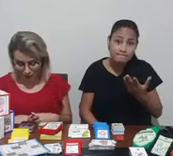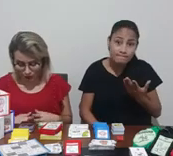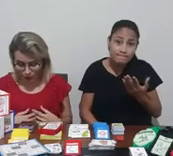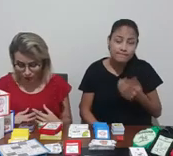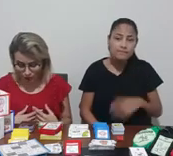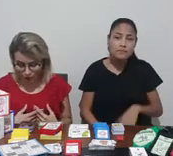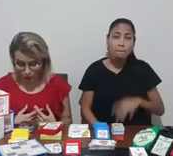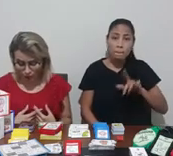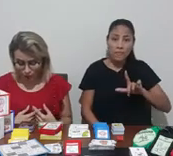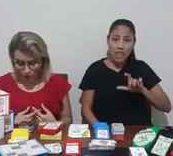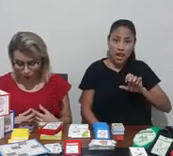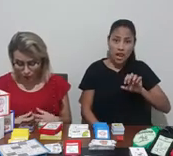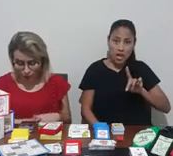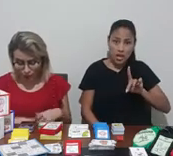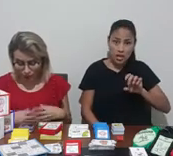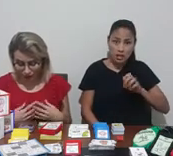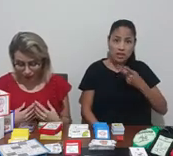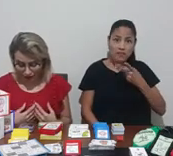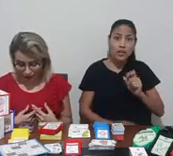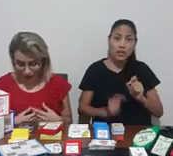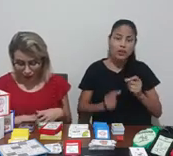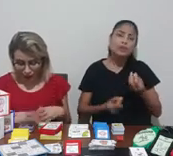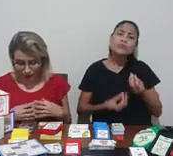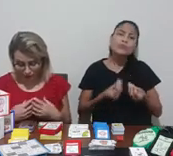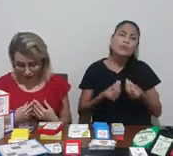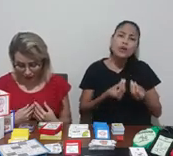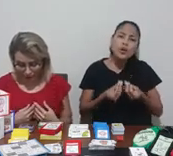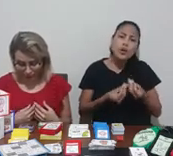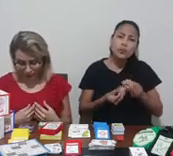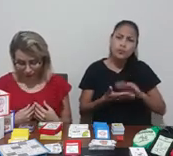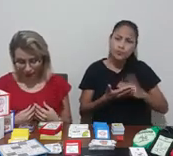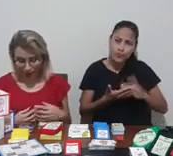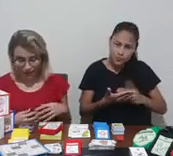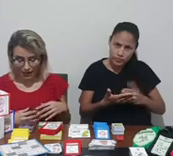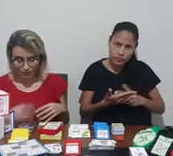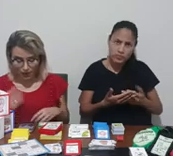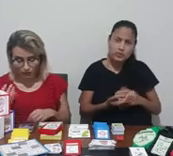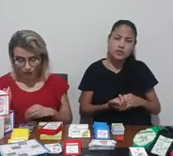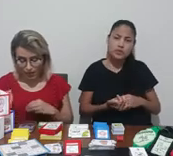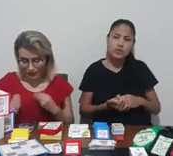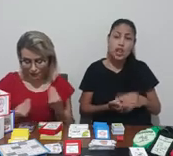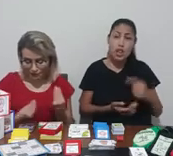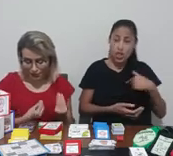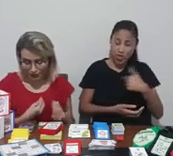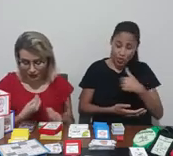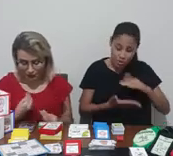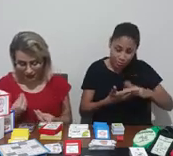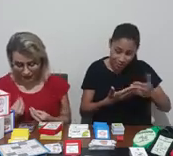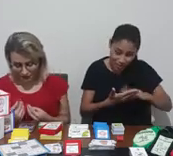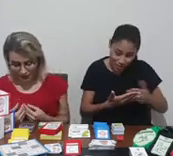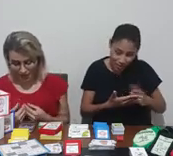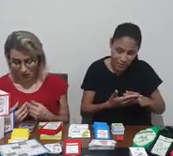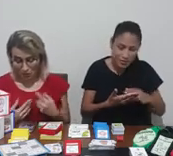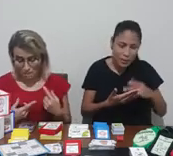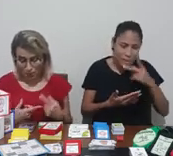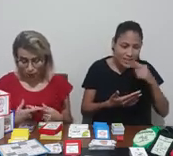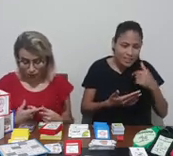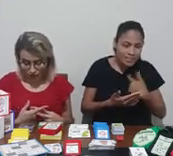também conosco, como intérprete, né, acabamos adaptando